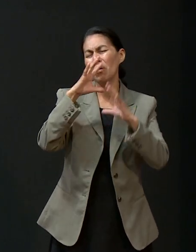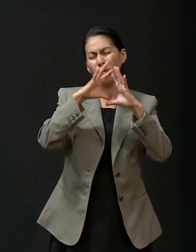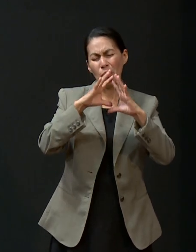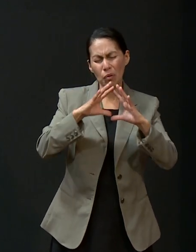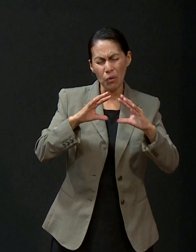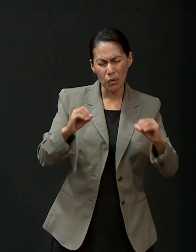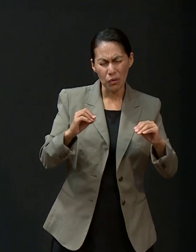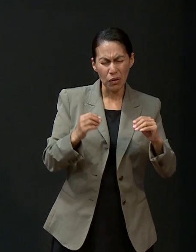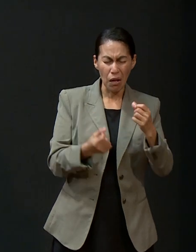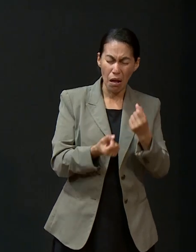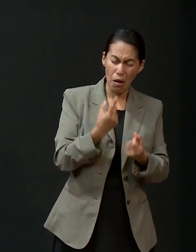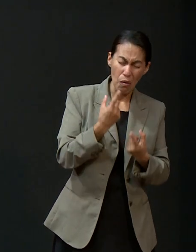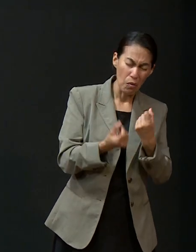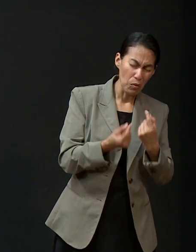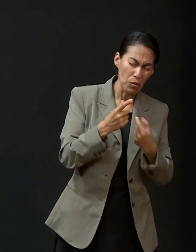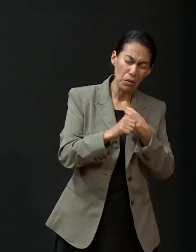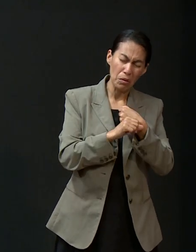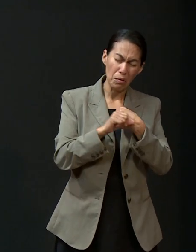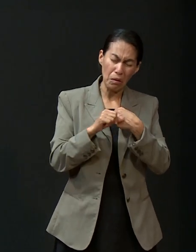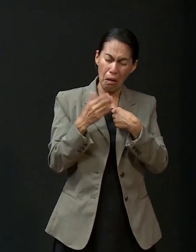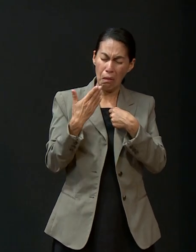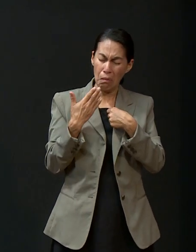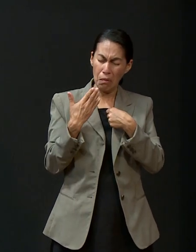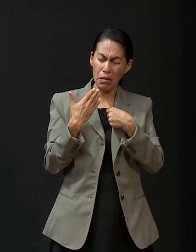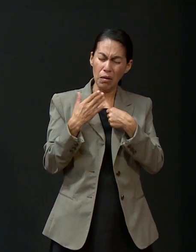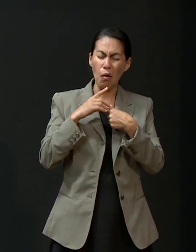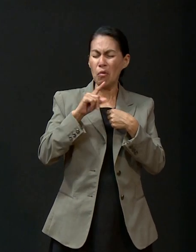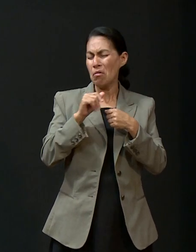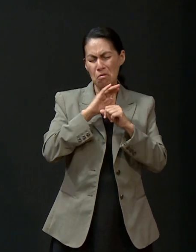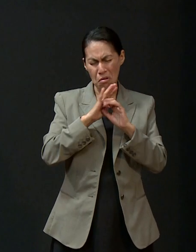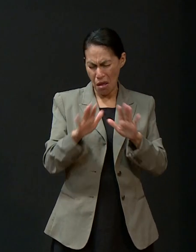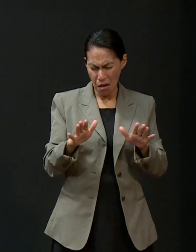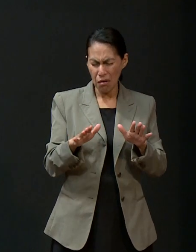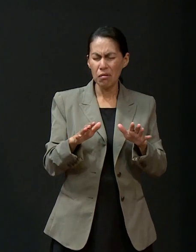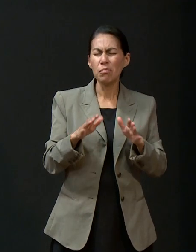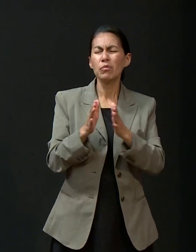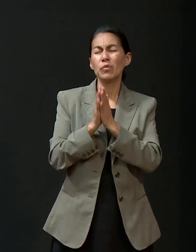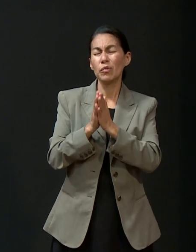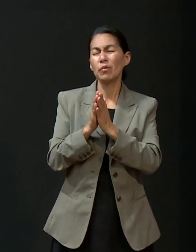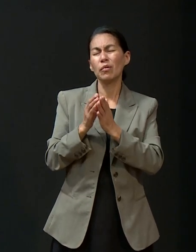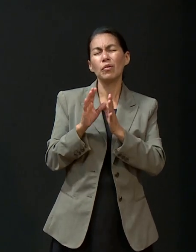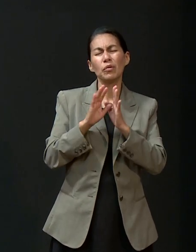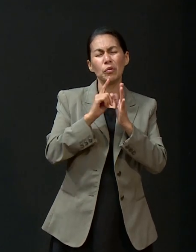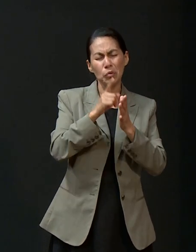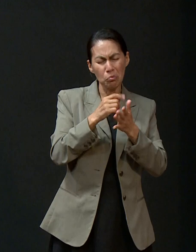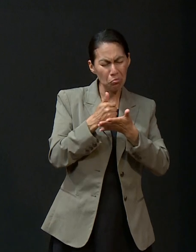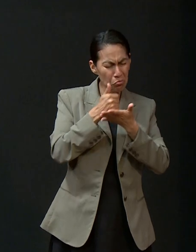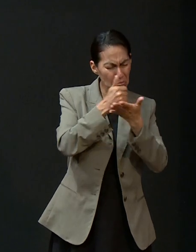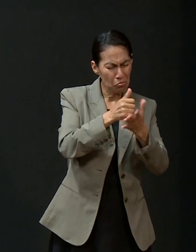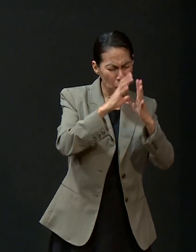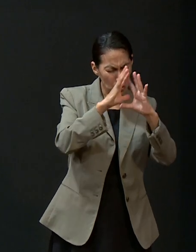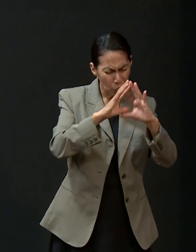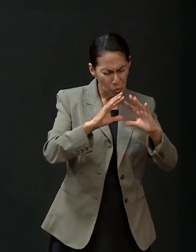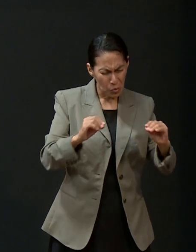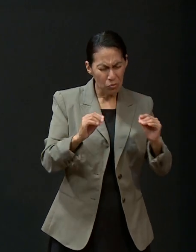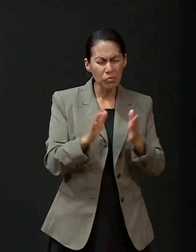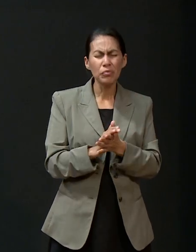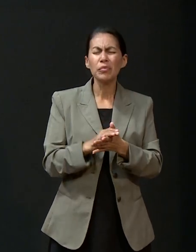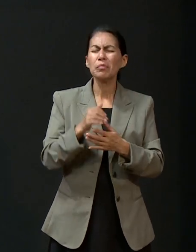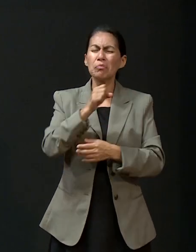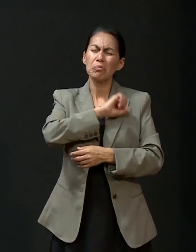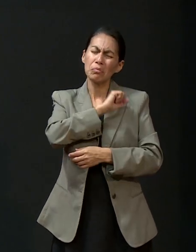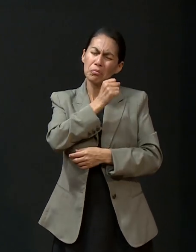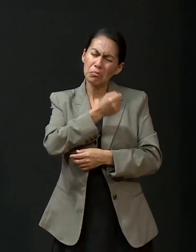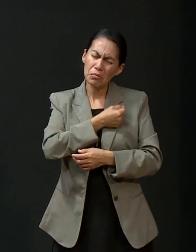los que ya pasaron Están en recuperación También Abenzúa La salud Espiritual Y la salud física